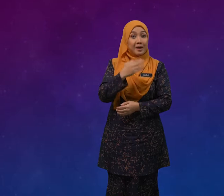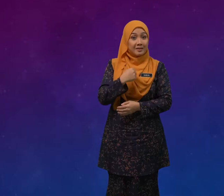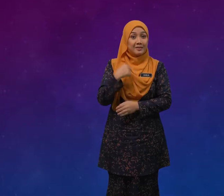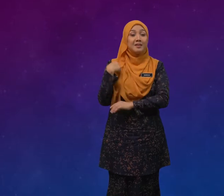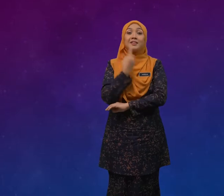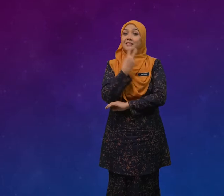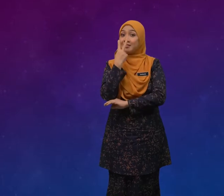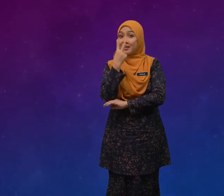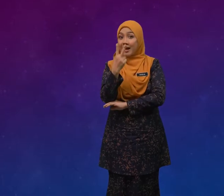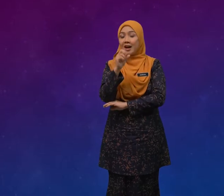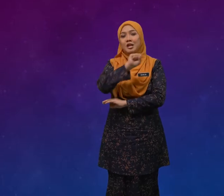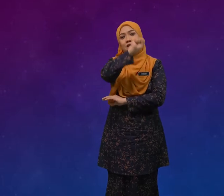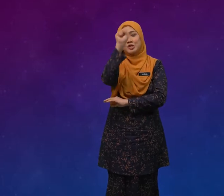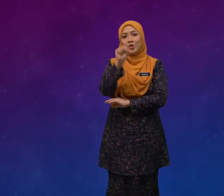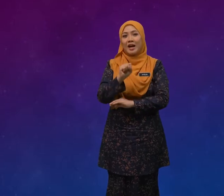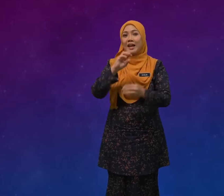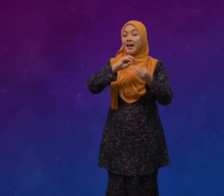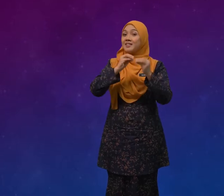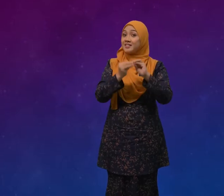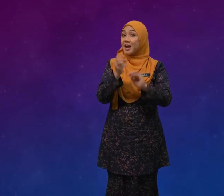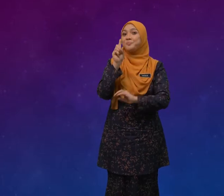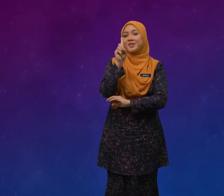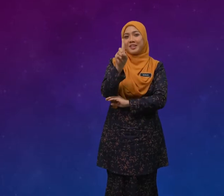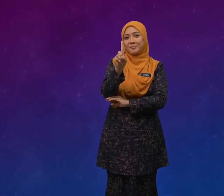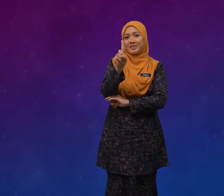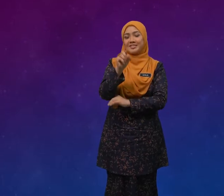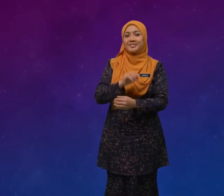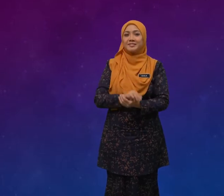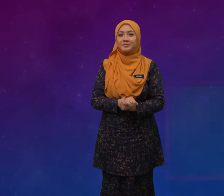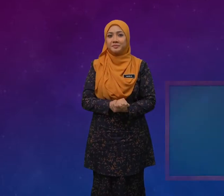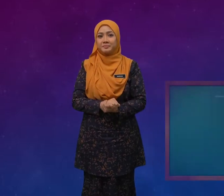Mari kita lihat soalan yang pertama.